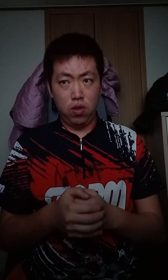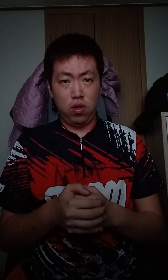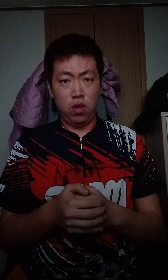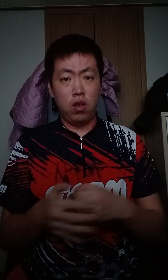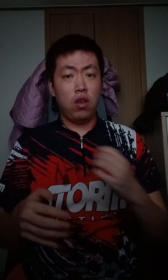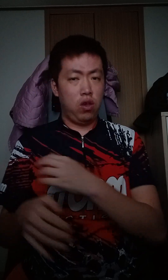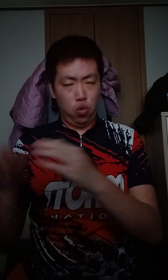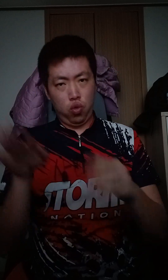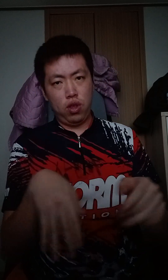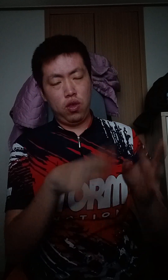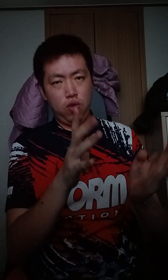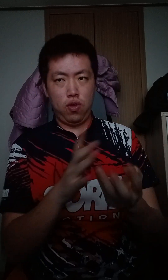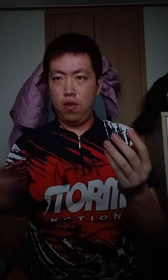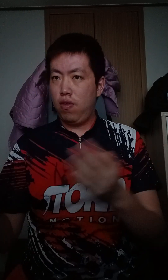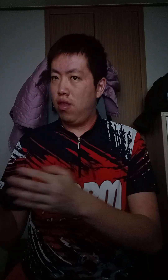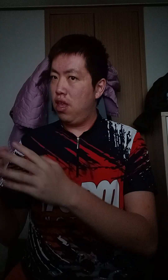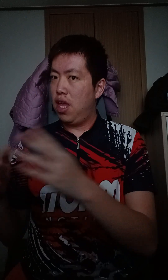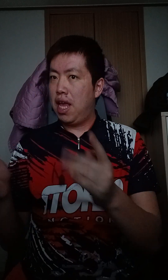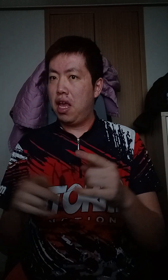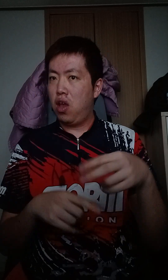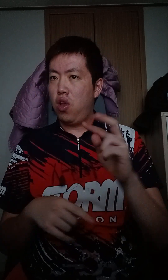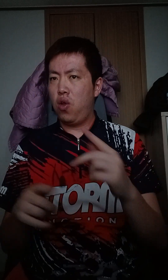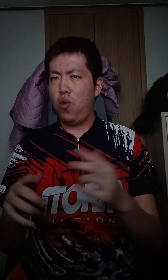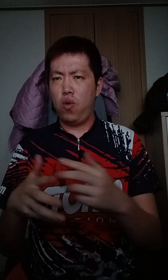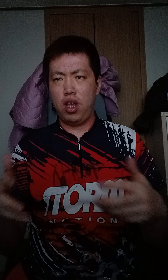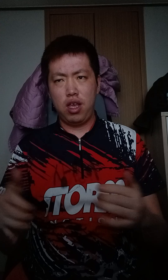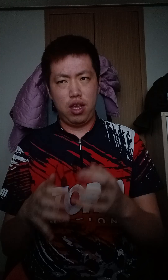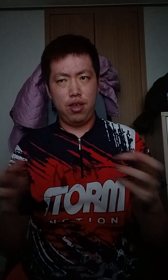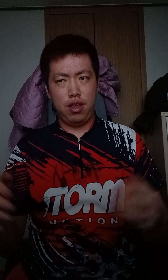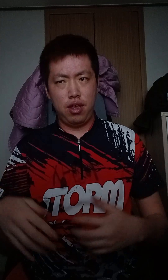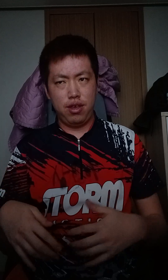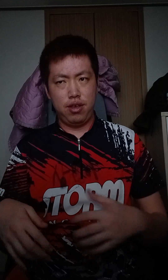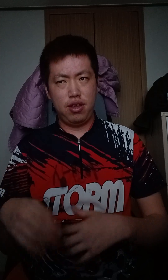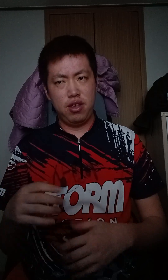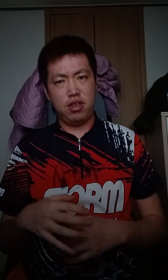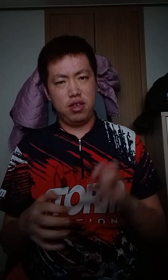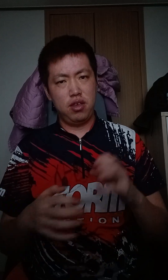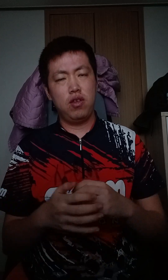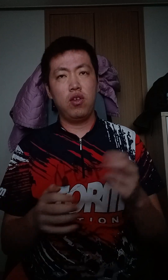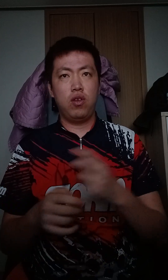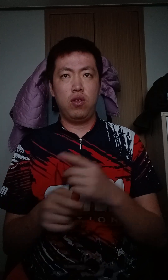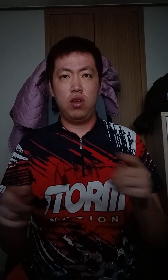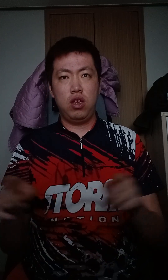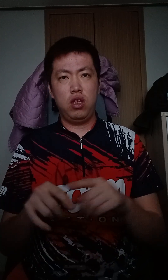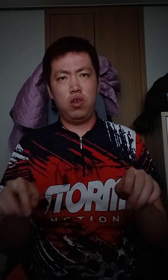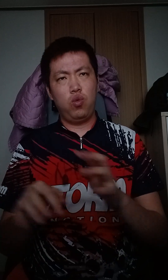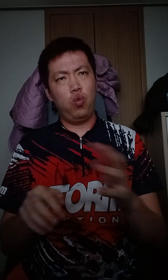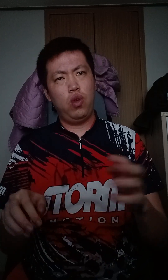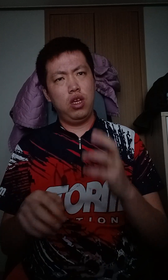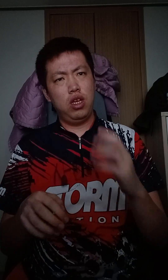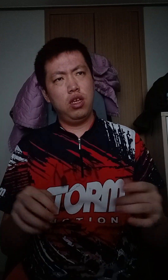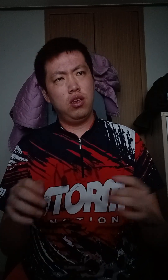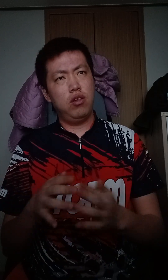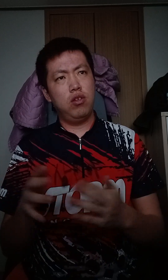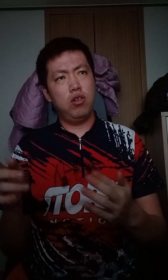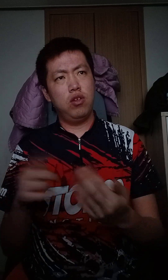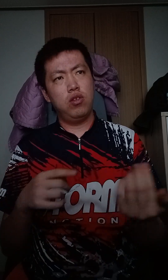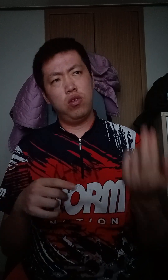발달장애인이 찾아간 곳은 옆 건물의 한 장애인용 화장실. 센터와 같은 층에 있던 장애인용 화장실이 일주일 전 없어지고